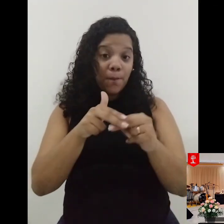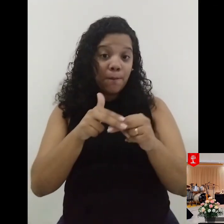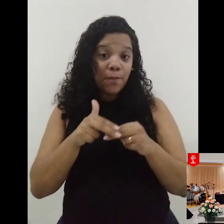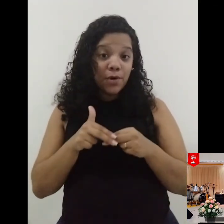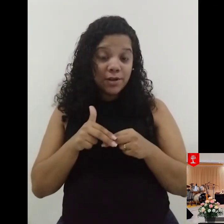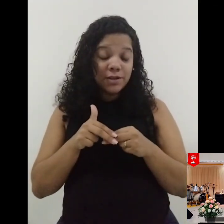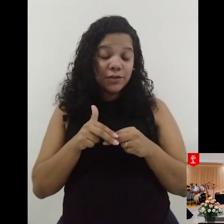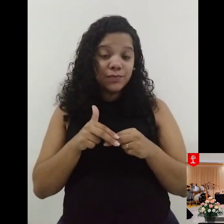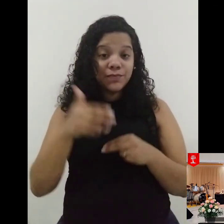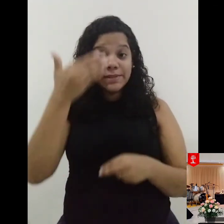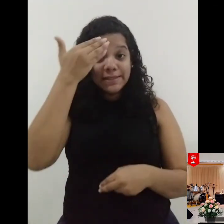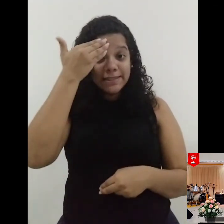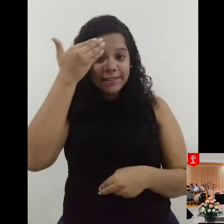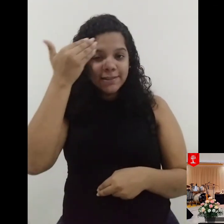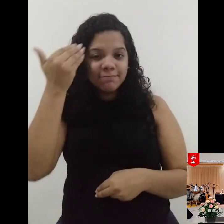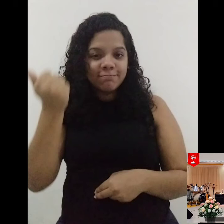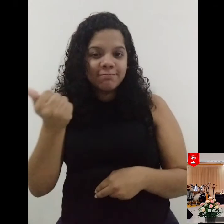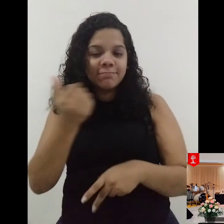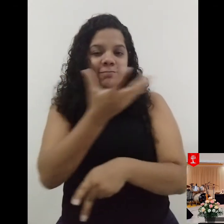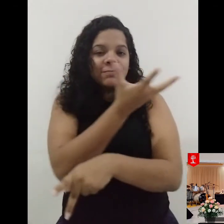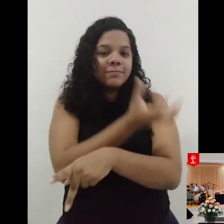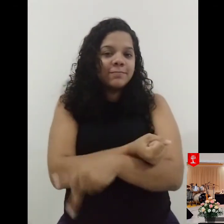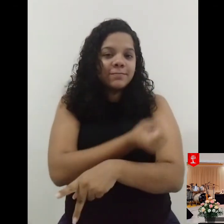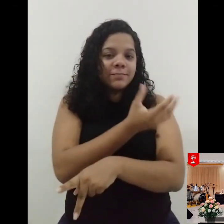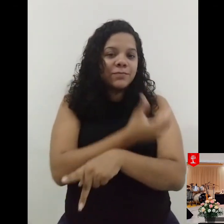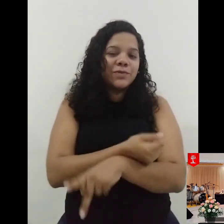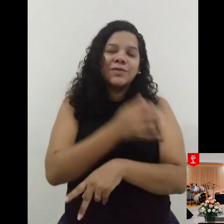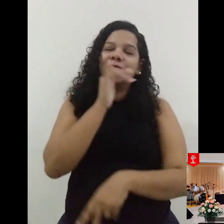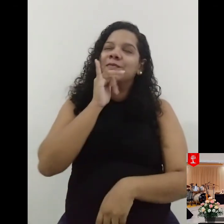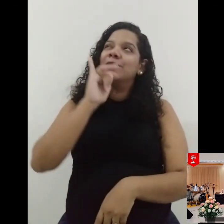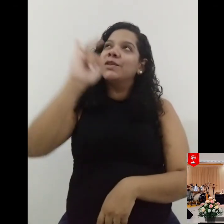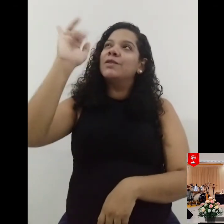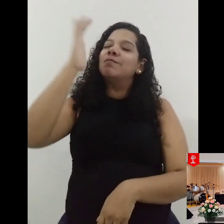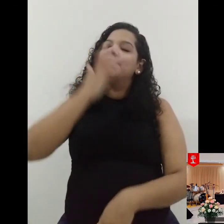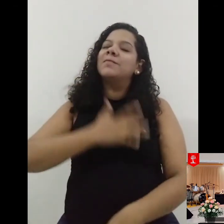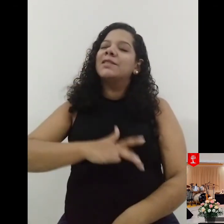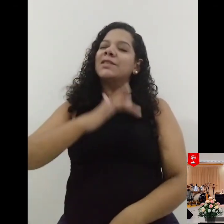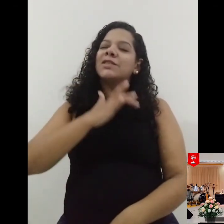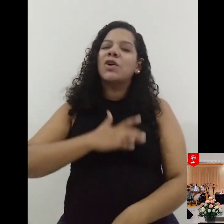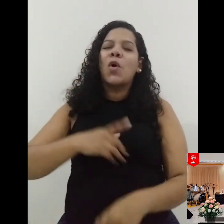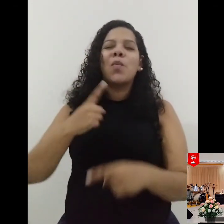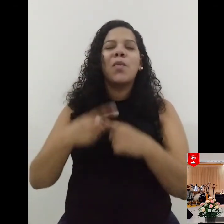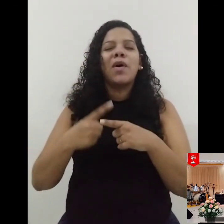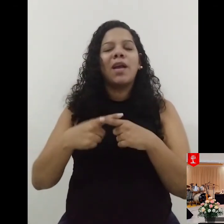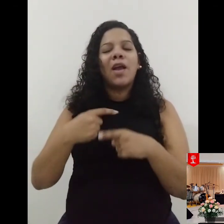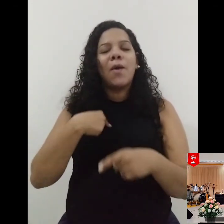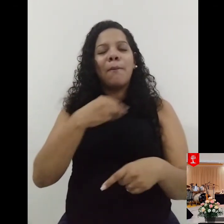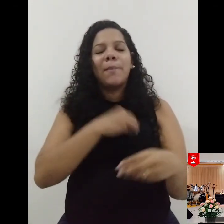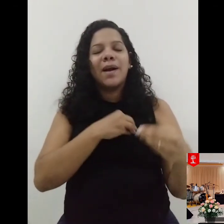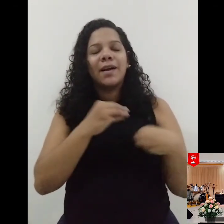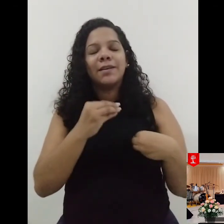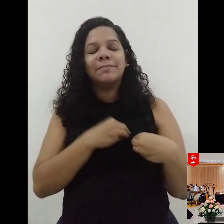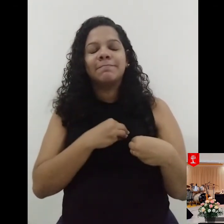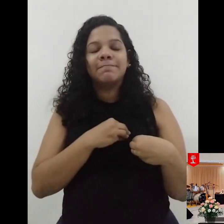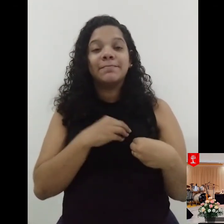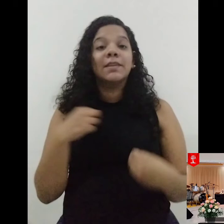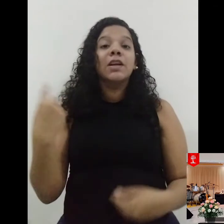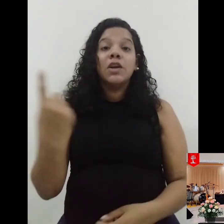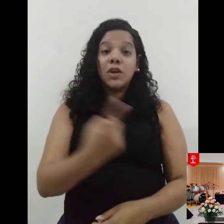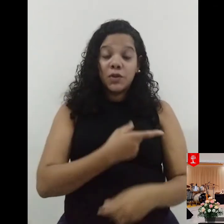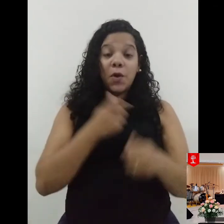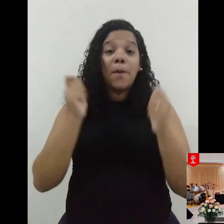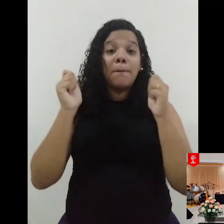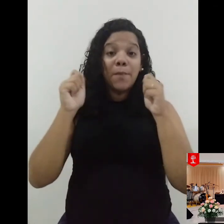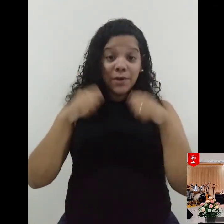ações recheadas de orgulho, será muito perigoso para todos nós. Que possamos